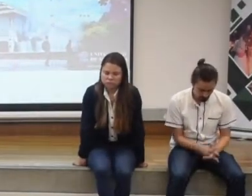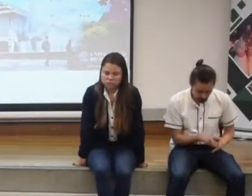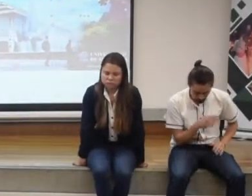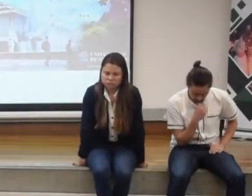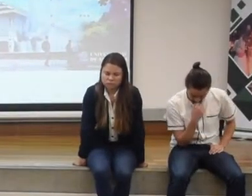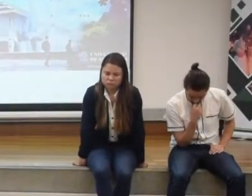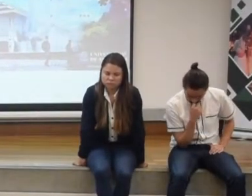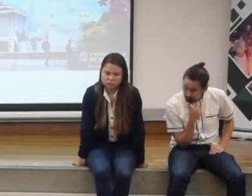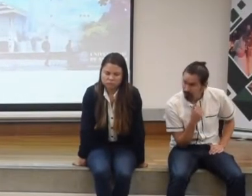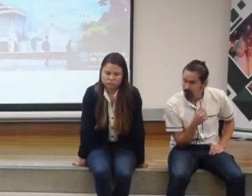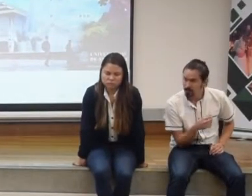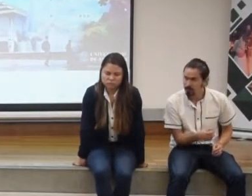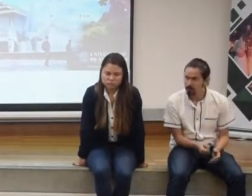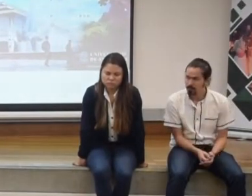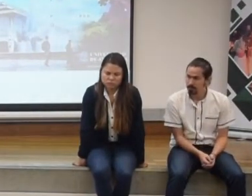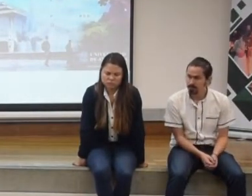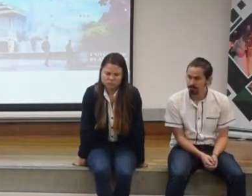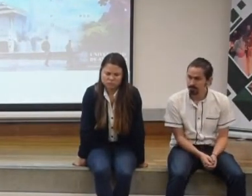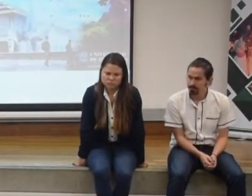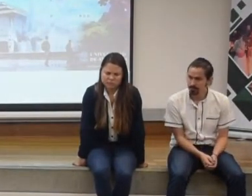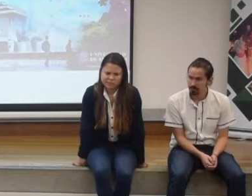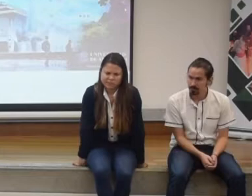equidad y eso.